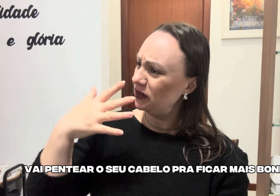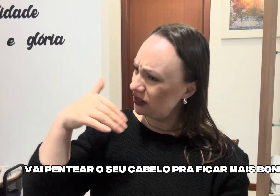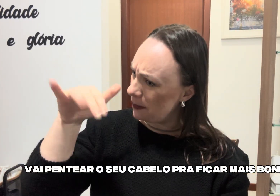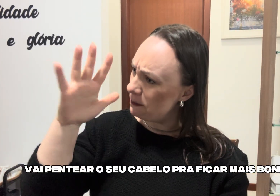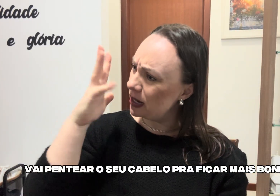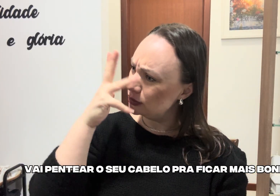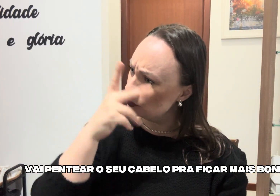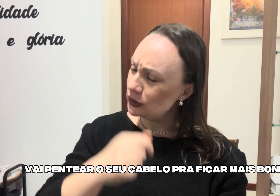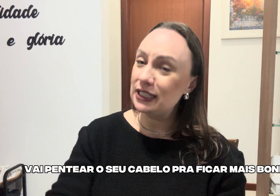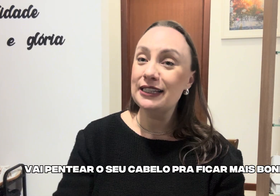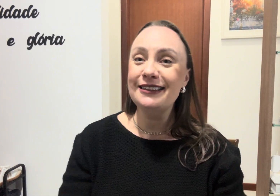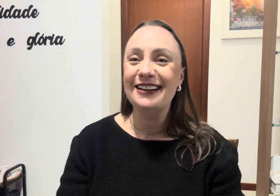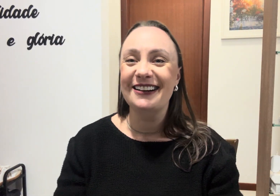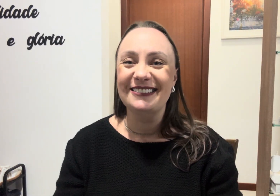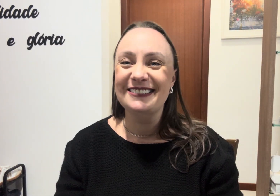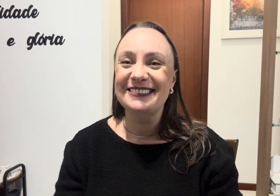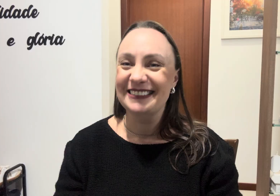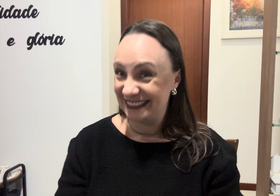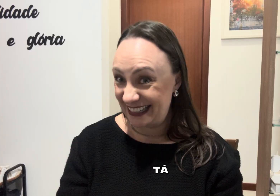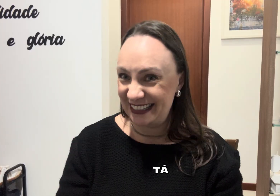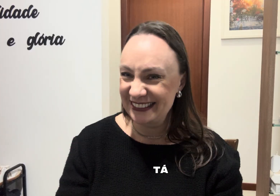ficar mais bonita, tá?